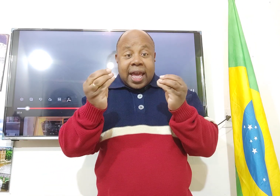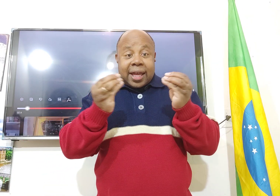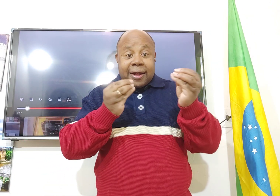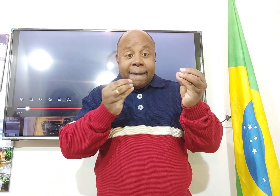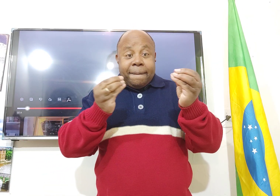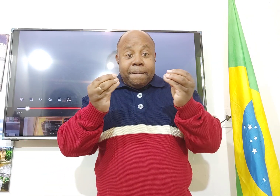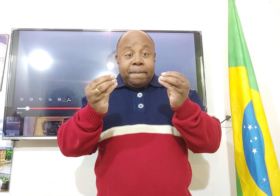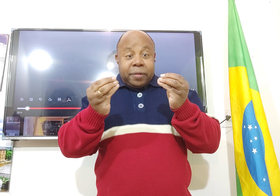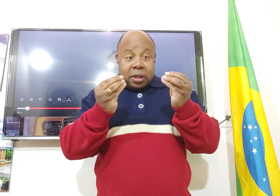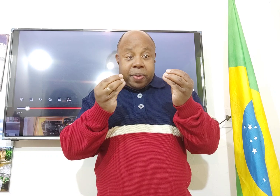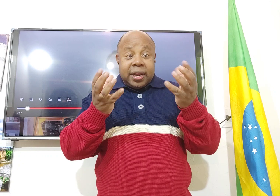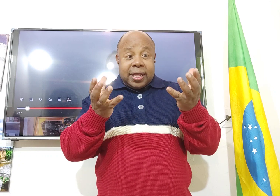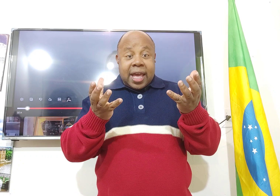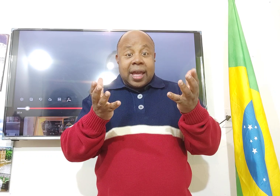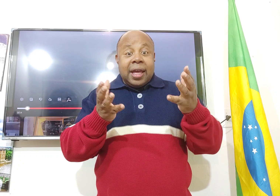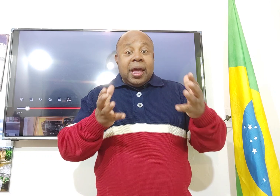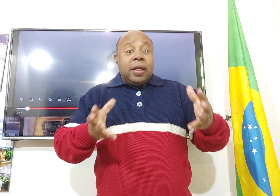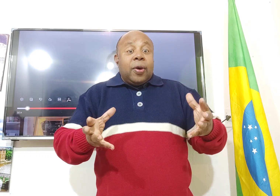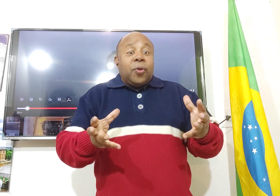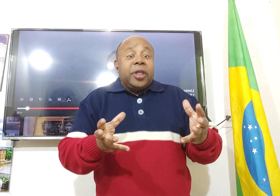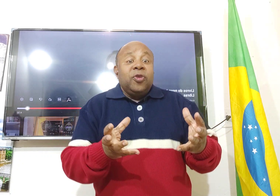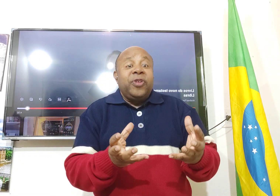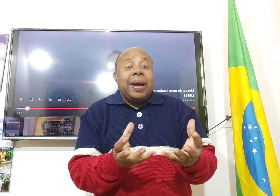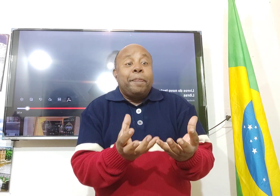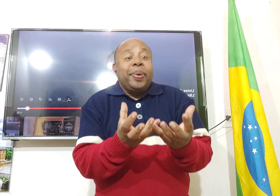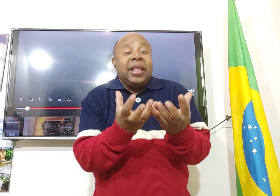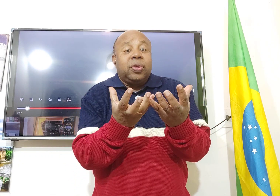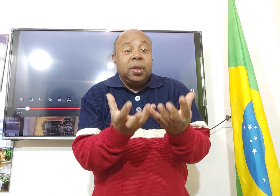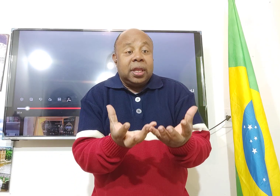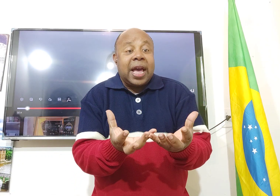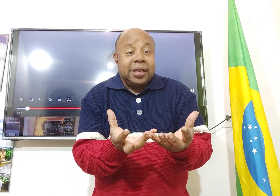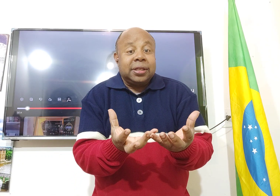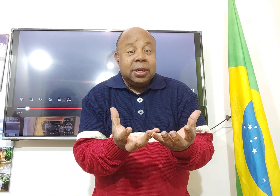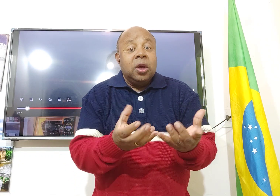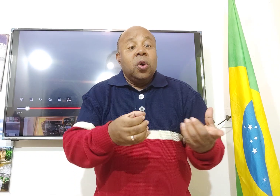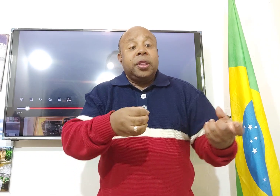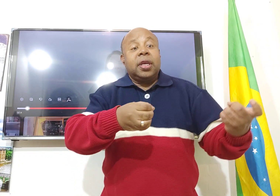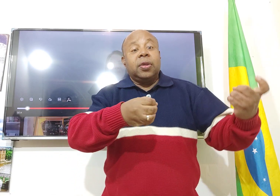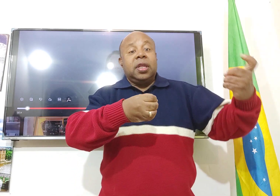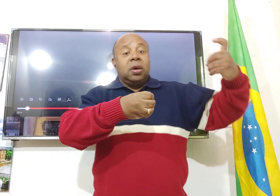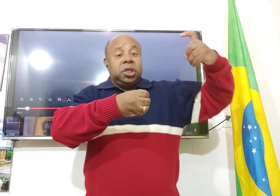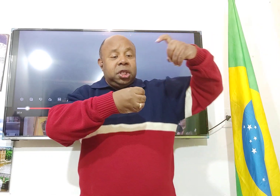ideia? Vocês estão pegando a ideia? Você não fica preso nos sinais. Esse aqui é o sinal de